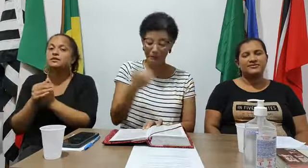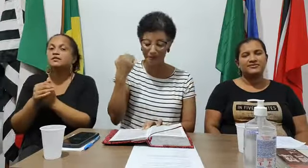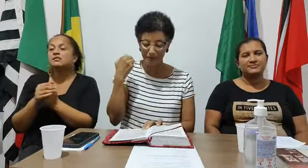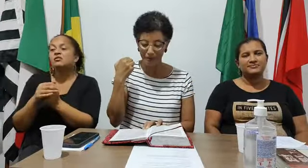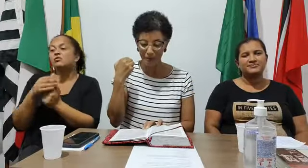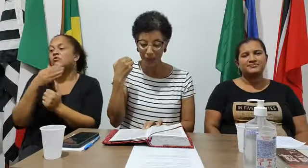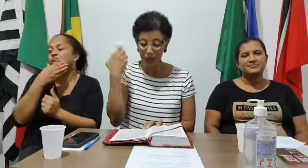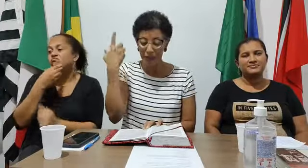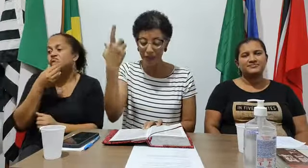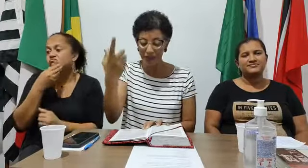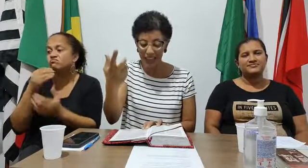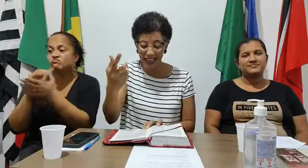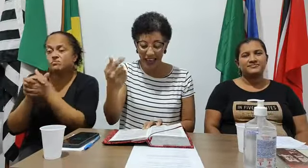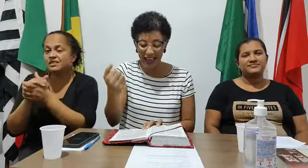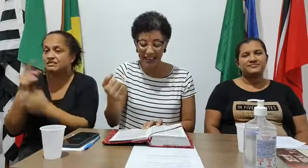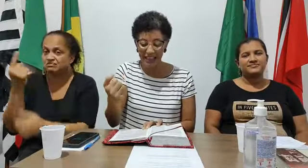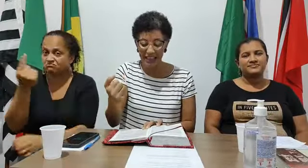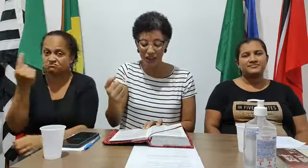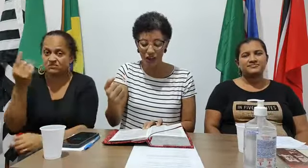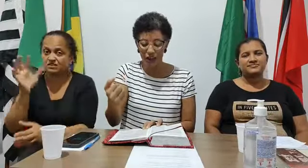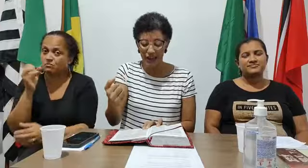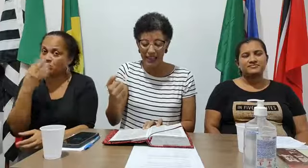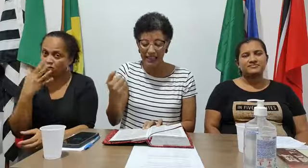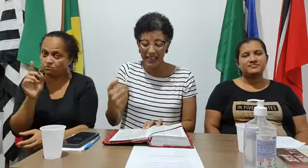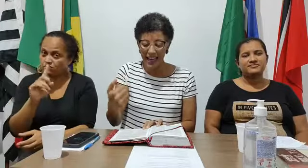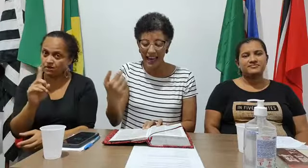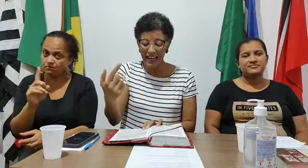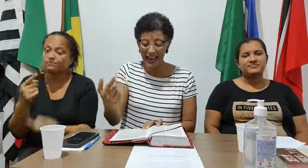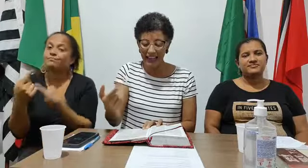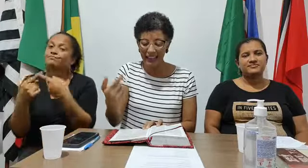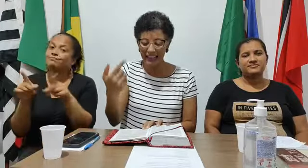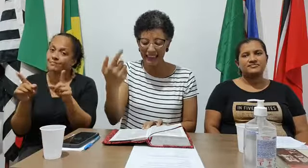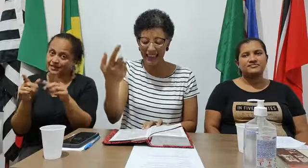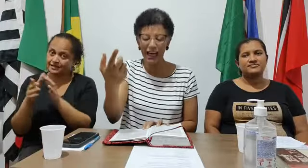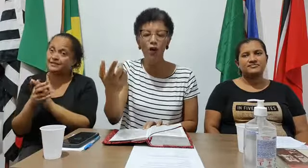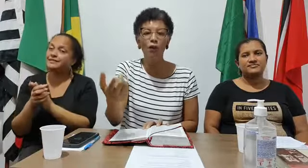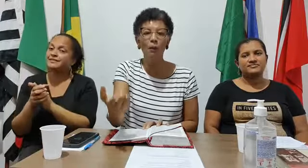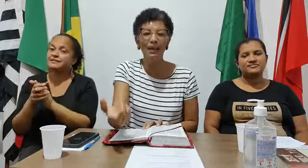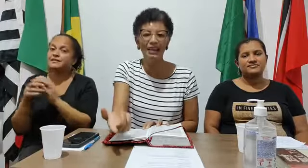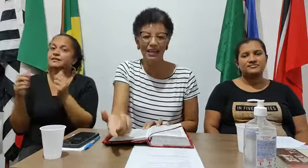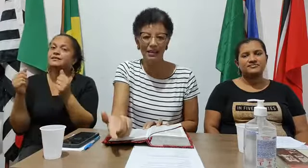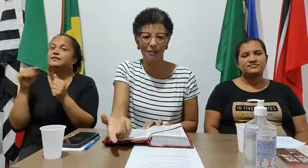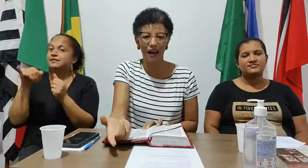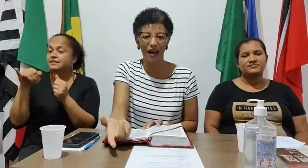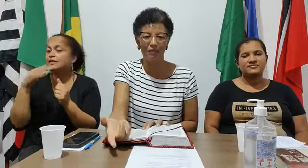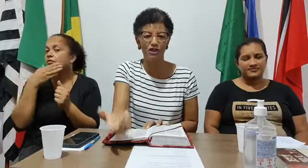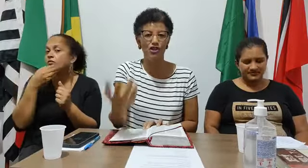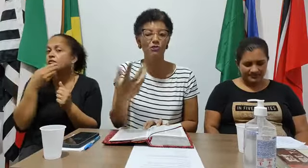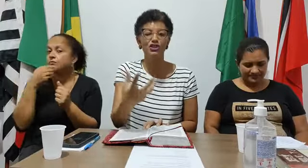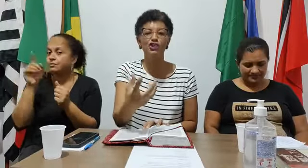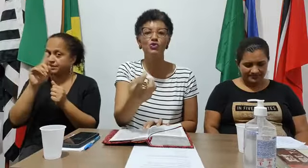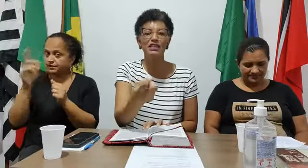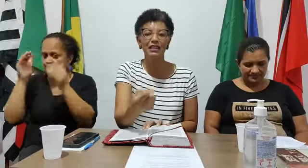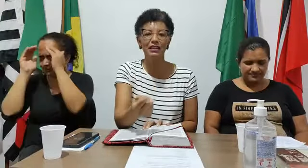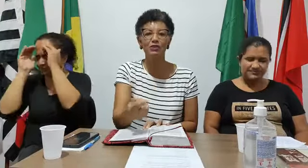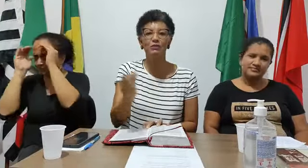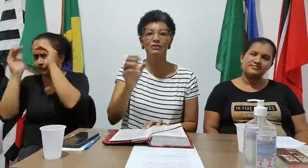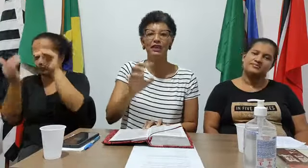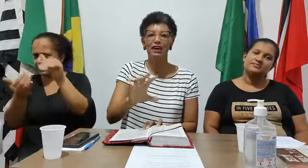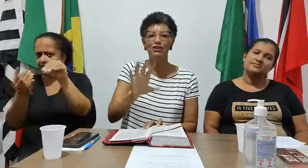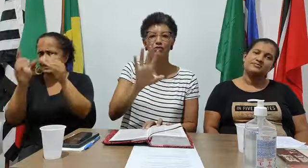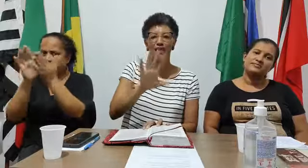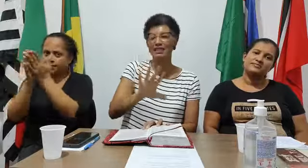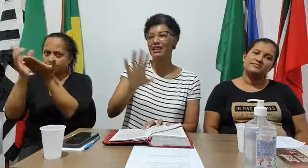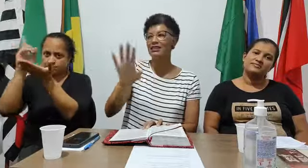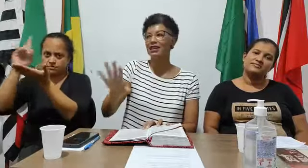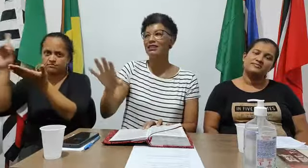Fabi? Por quê? Aqui diz assim, ó, se ele ainda não obedece à palavra, geralmente a gente usa esse texto para